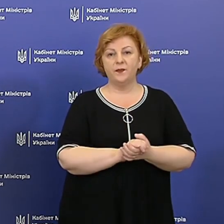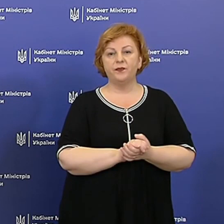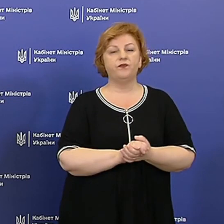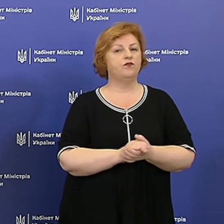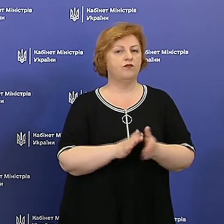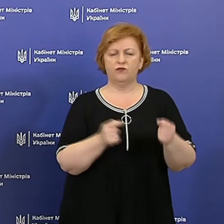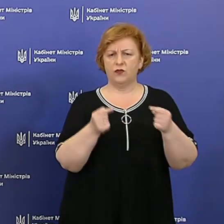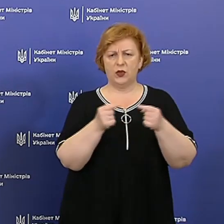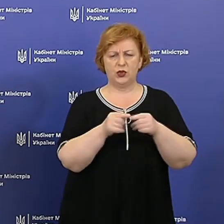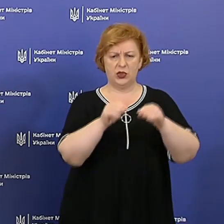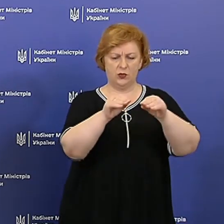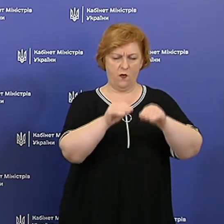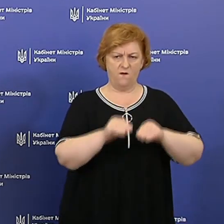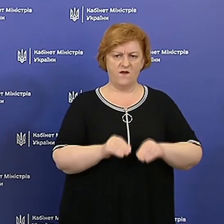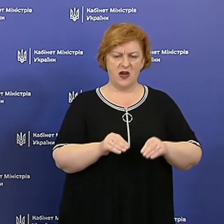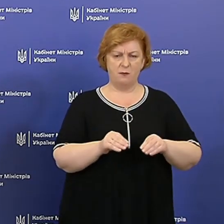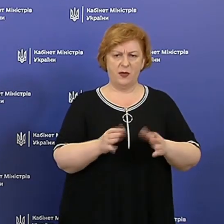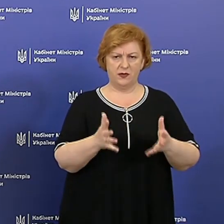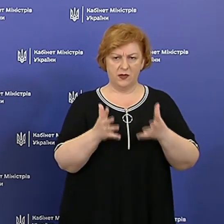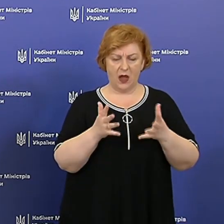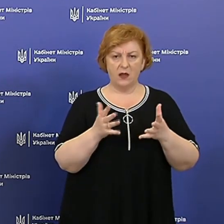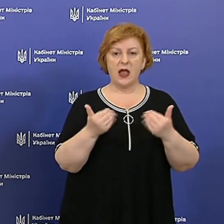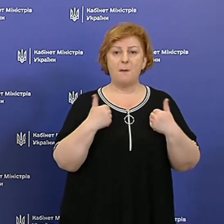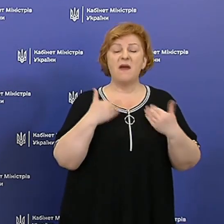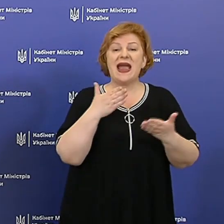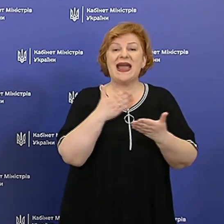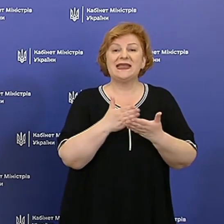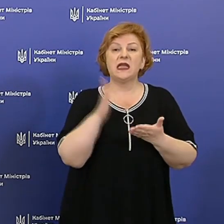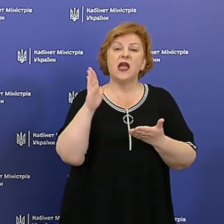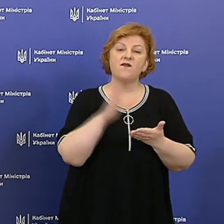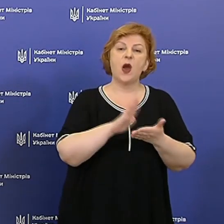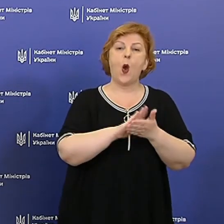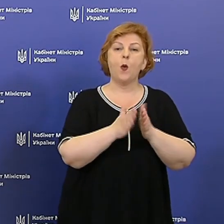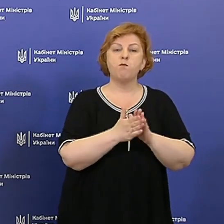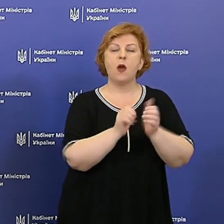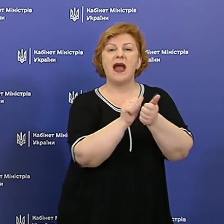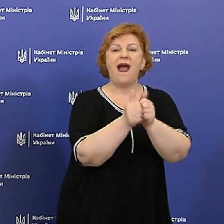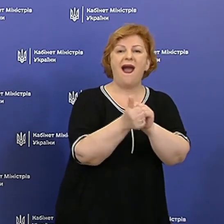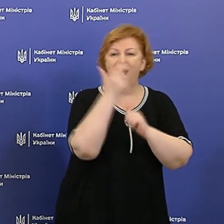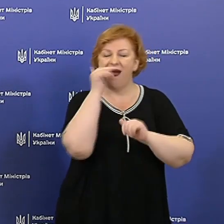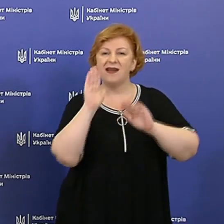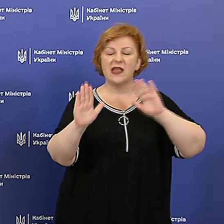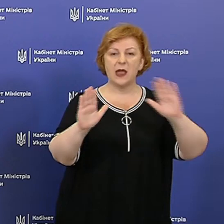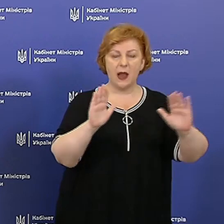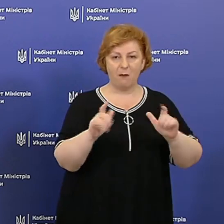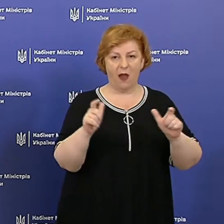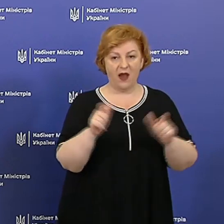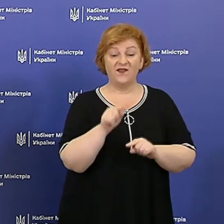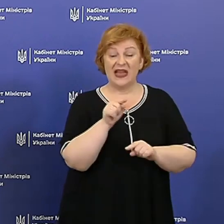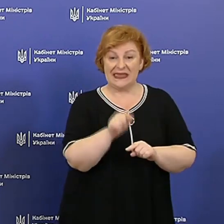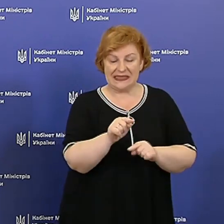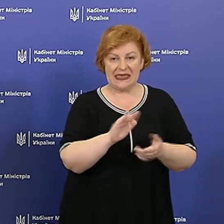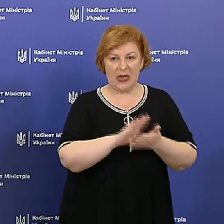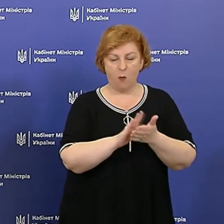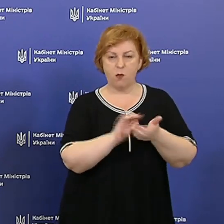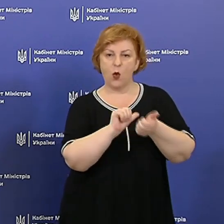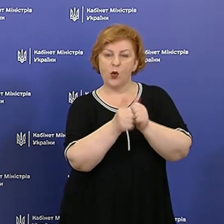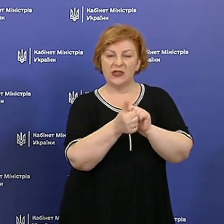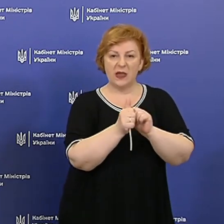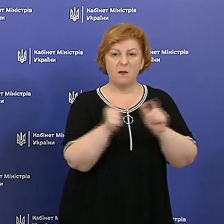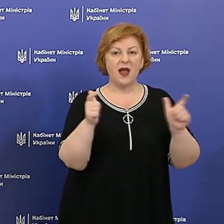достатньо чітко виписала, що ми знаходимося в умовах адаптивного карантину. В цих умовах адаптивного